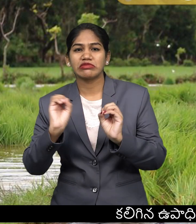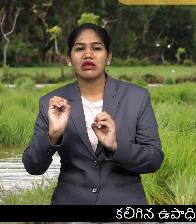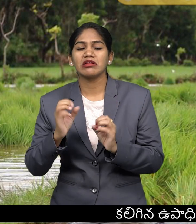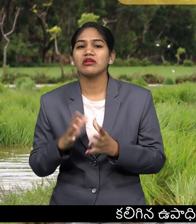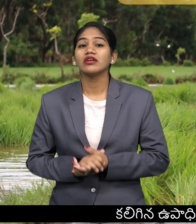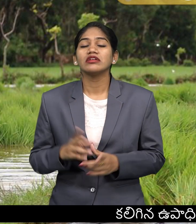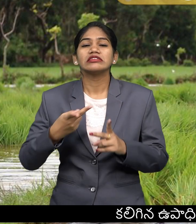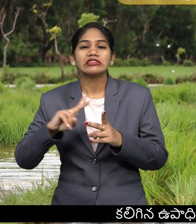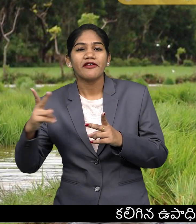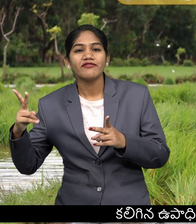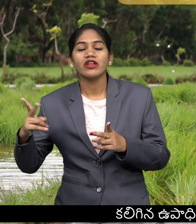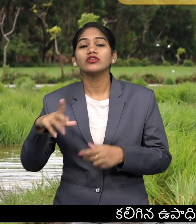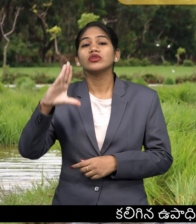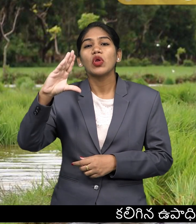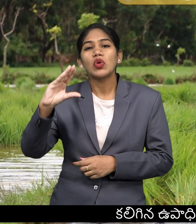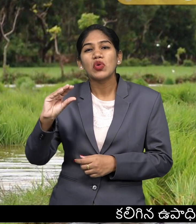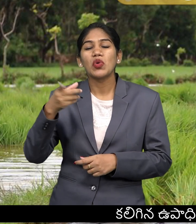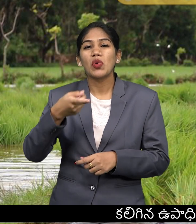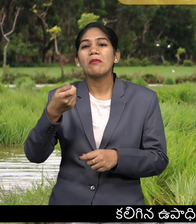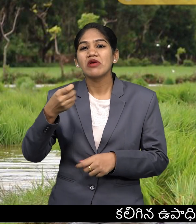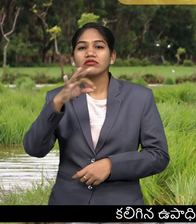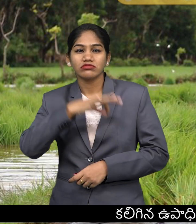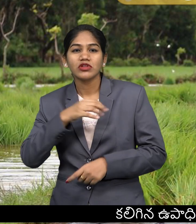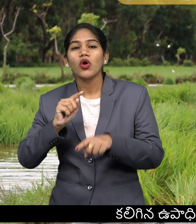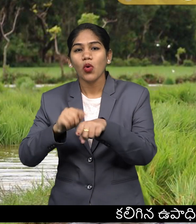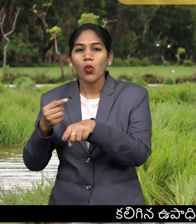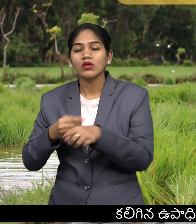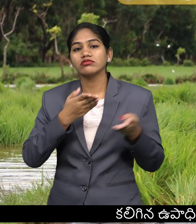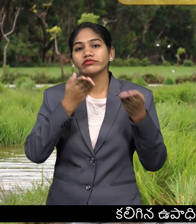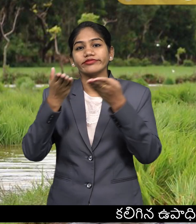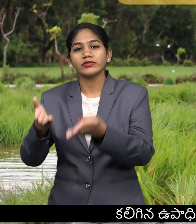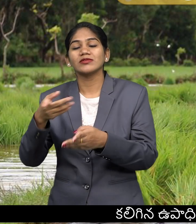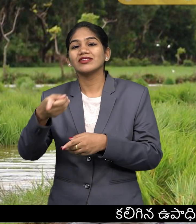కలిగిన ఉపాధి అవకాశాలను పొందుతారు.